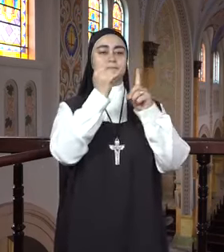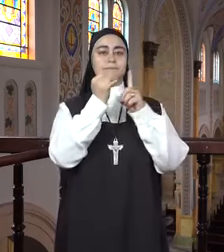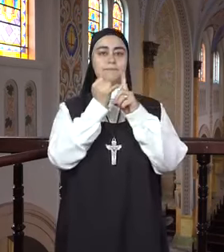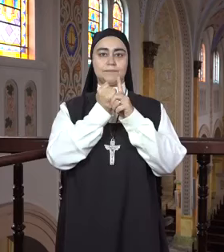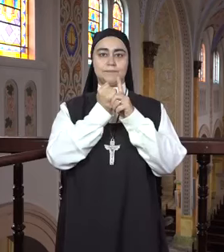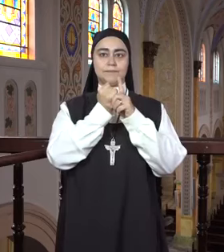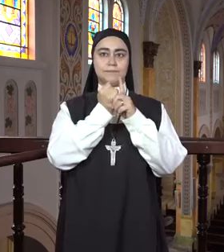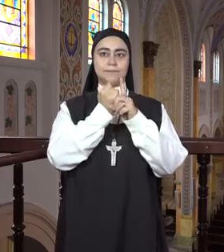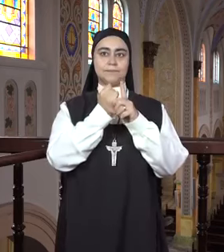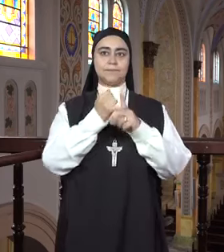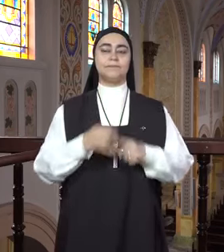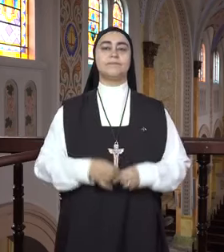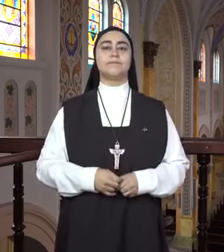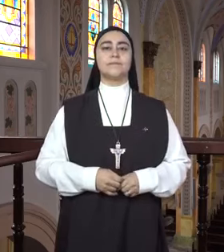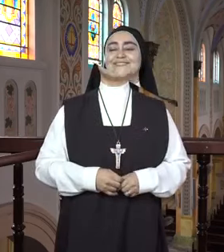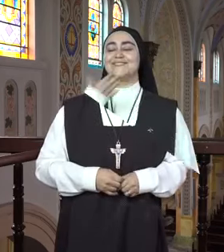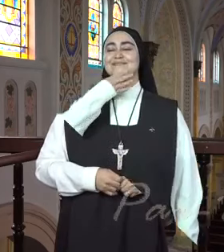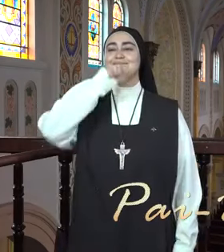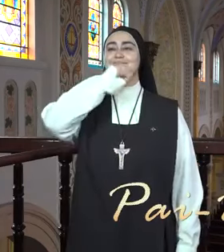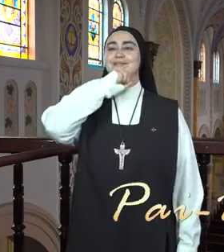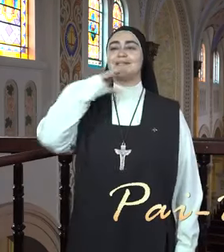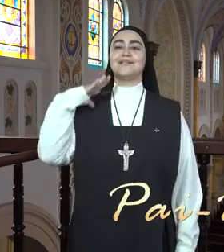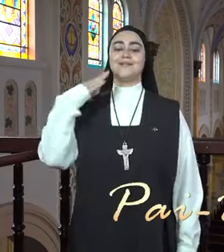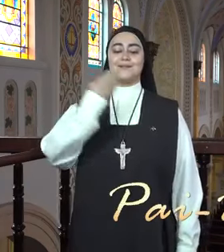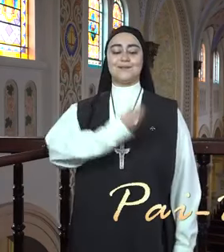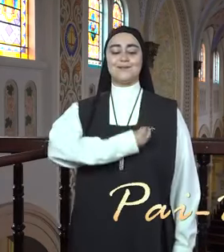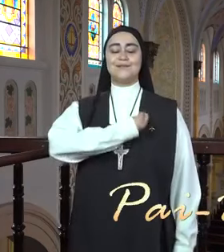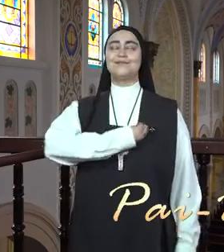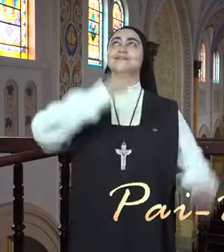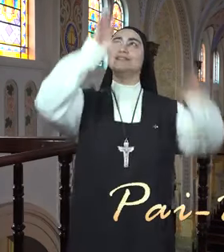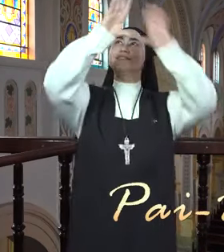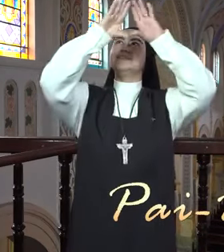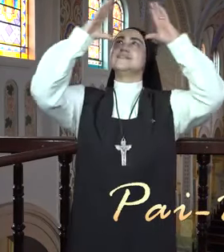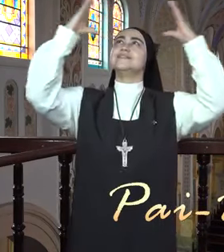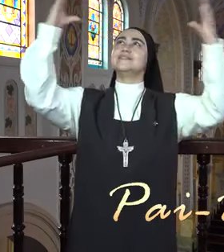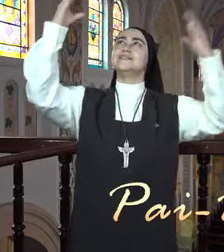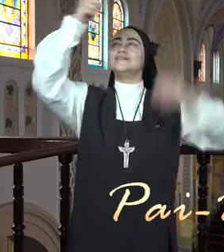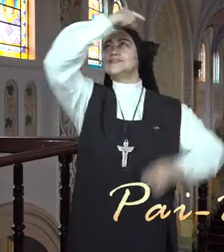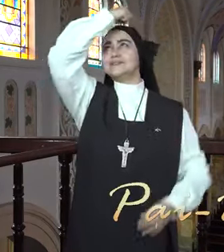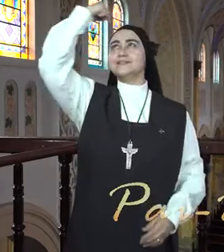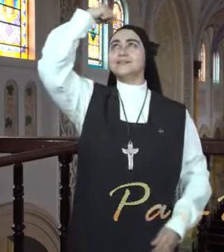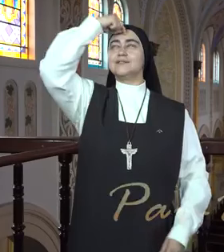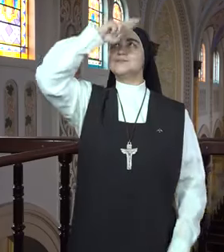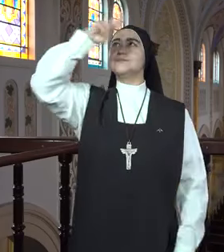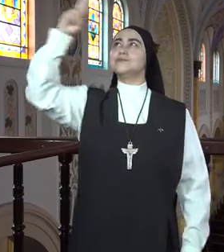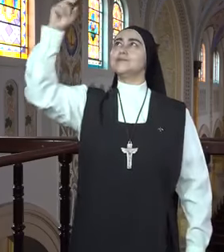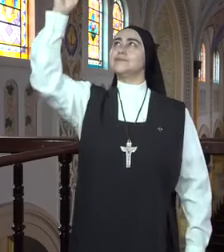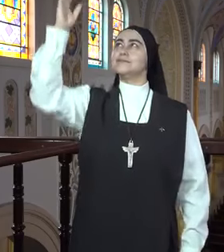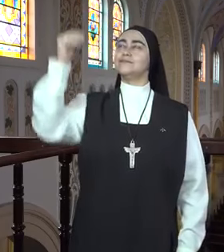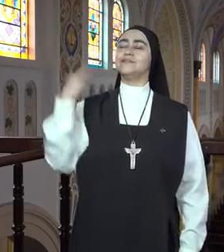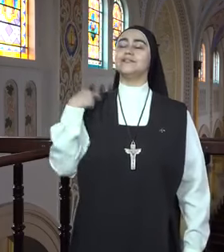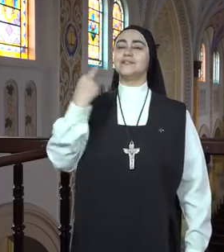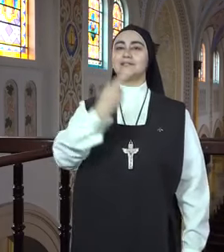Isabel. Pai nosso que estais nos céus, santificado seja o vosso nome, venha a nós o vosso